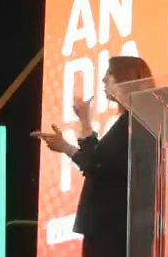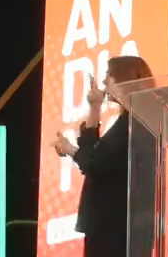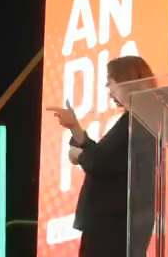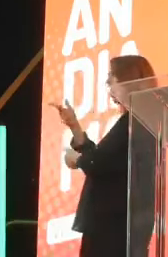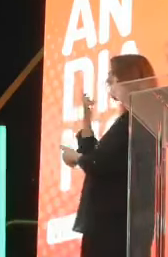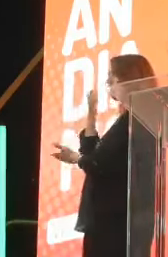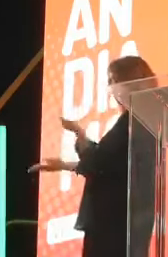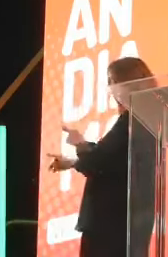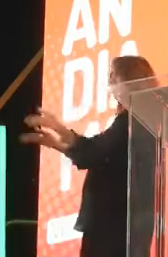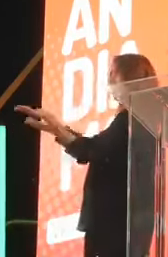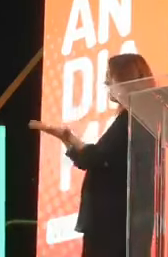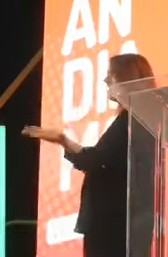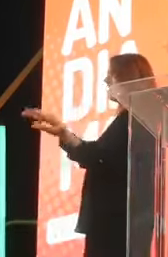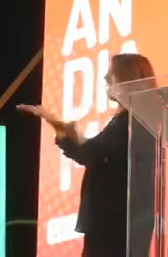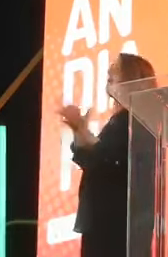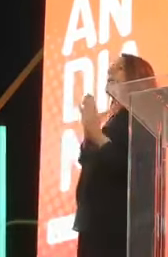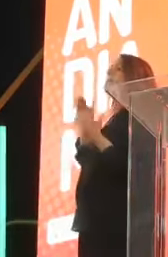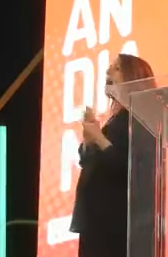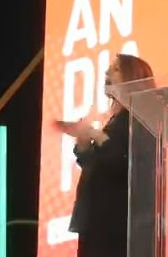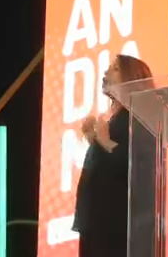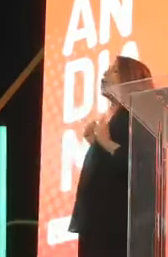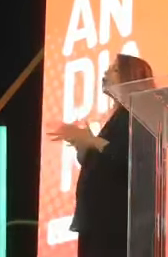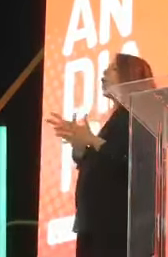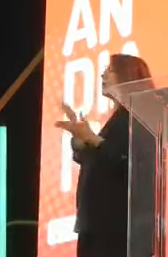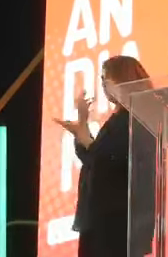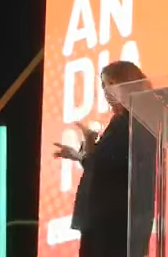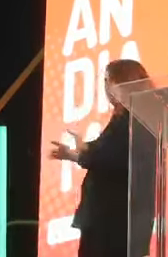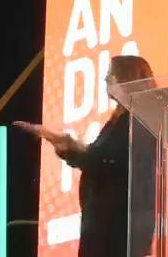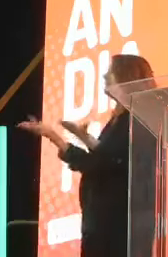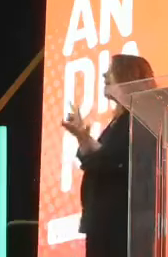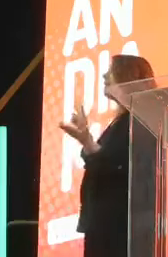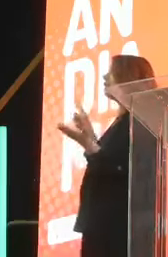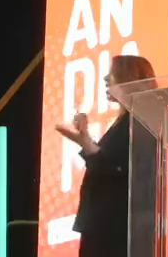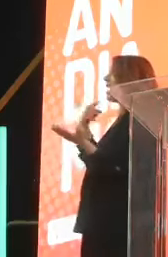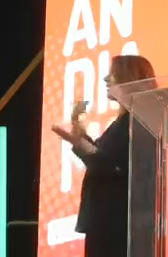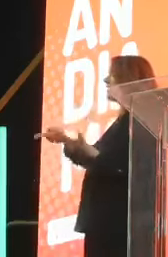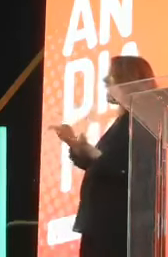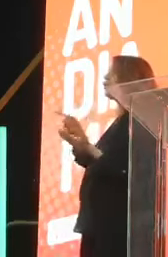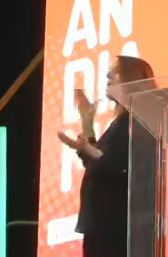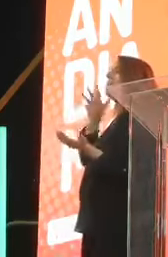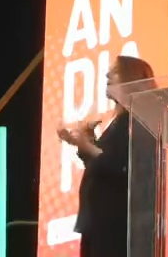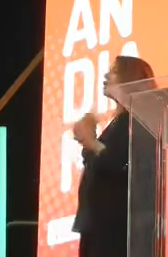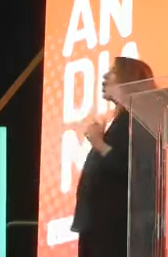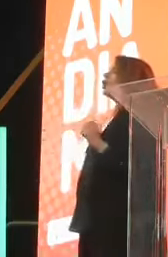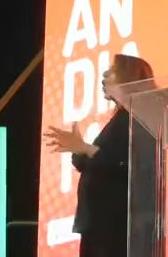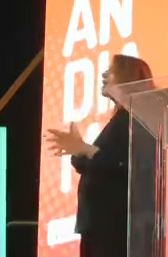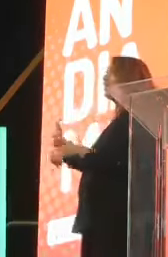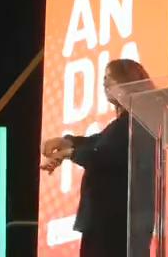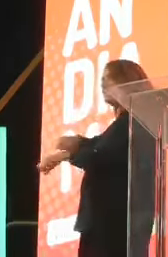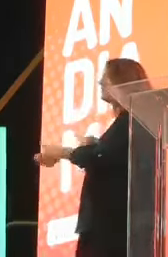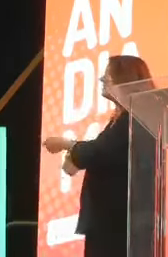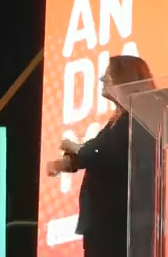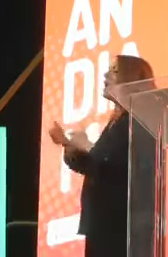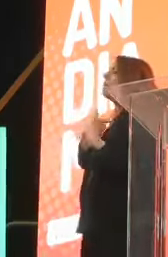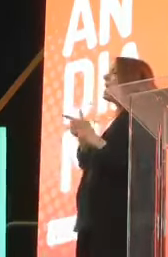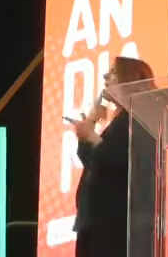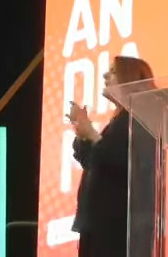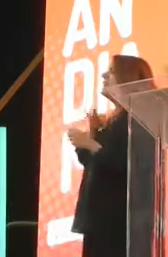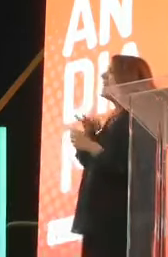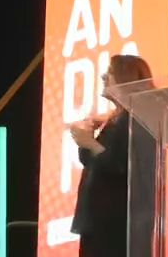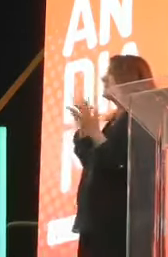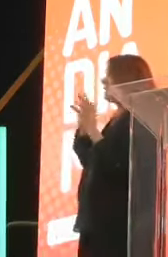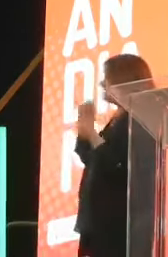Bari, perché quella Bari coraggiosa di cui ha parlato Vito Leccese, che si è rimboccata le maniche, che ha respinto gli interessi sbagliati,